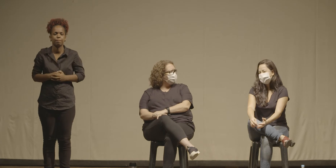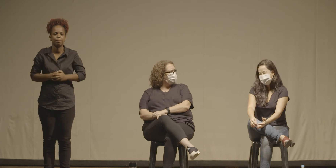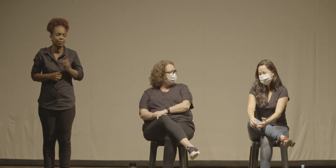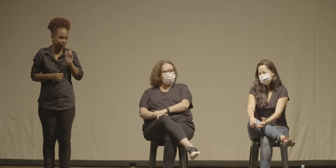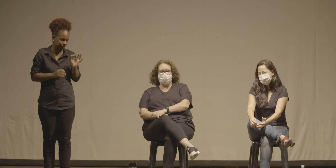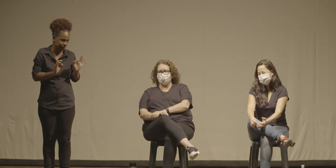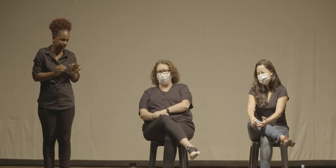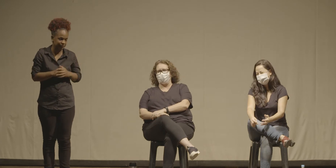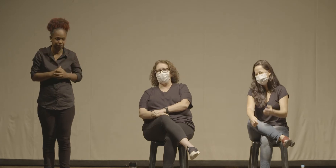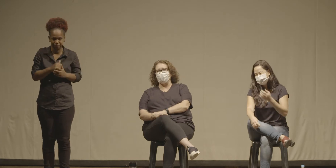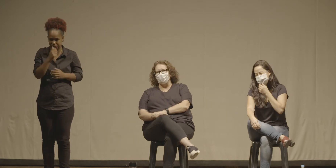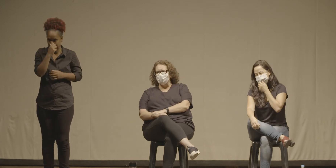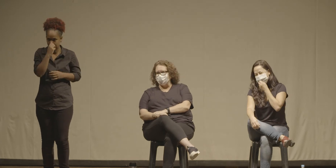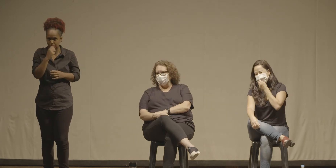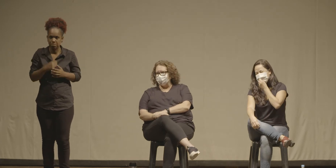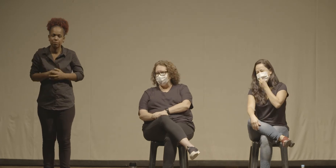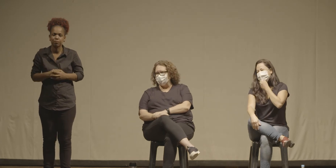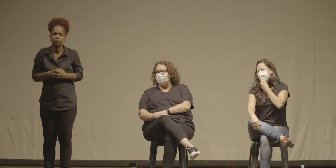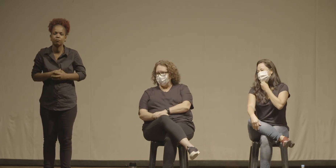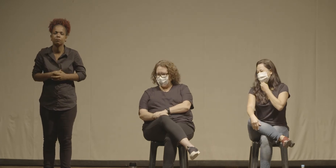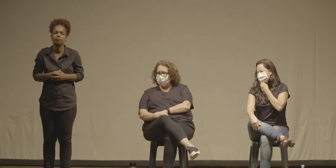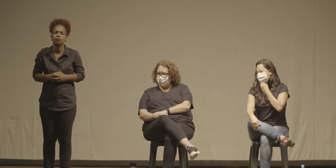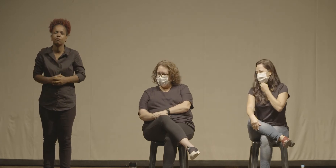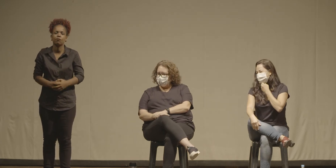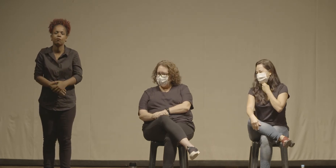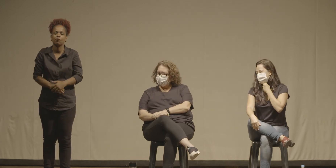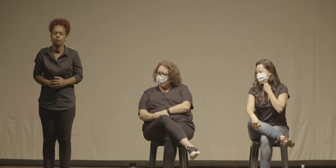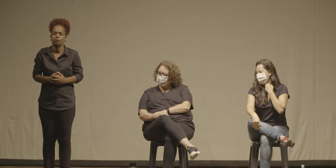Respondi? Respondi.